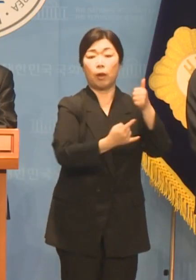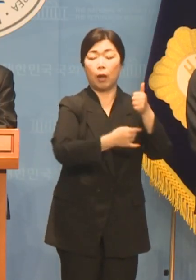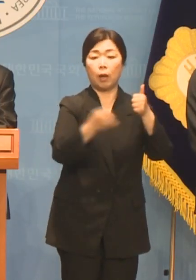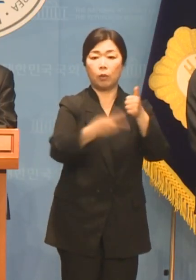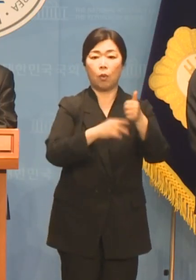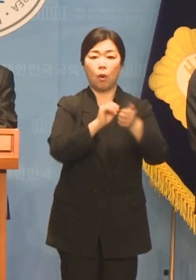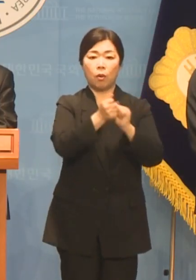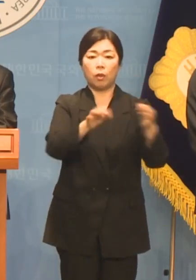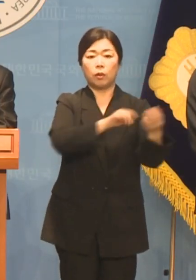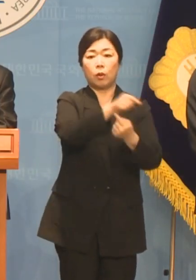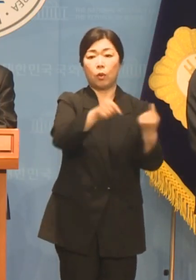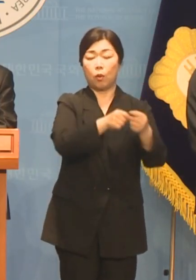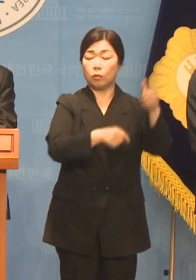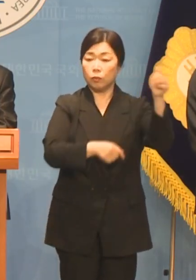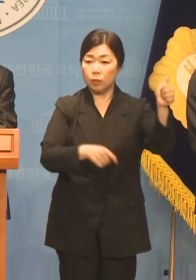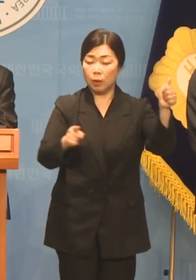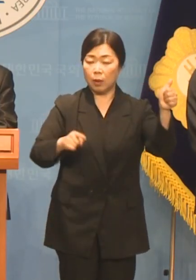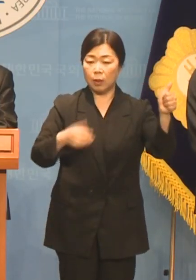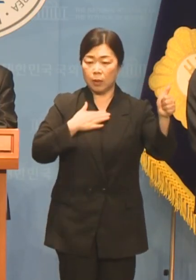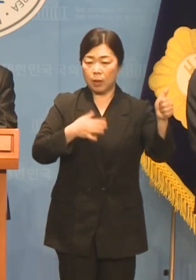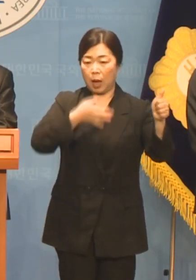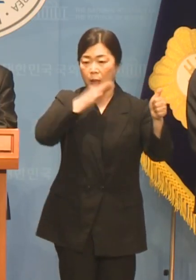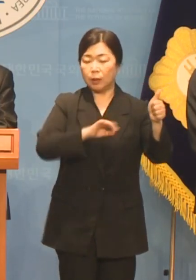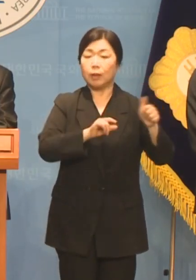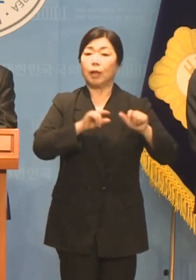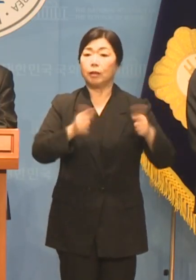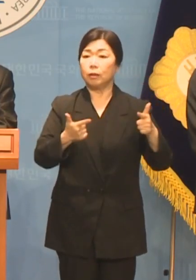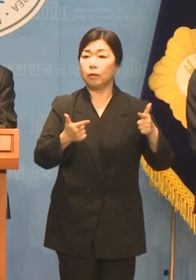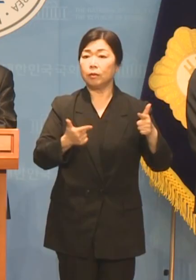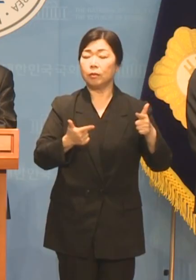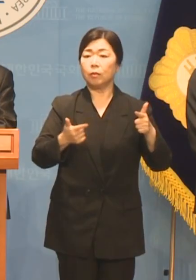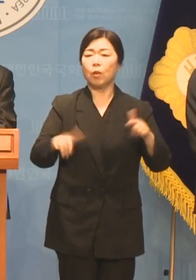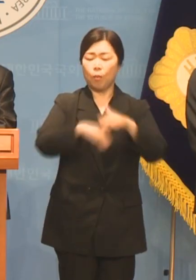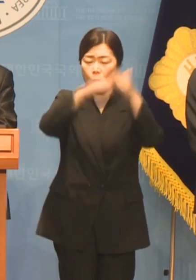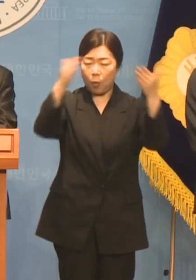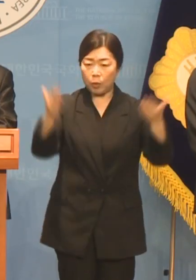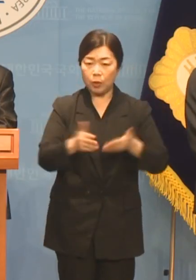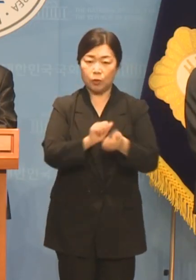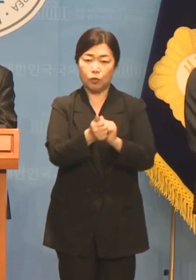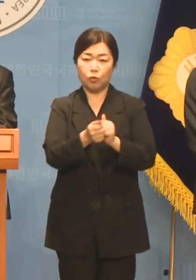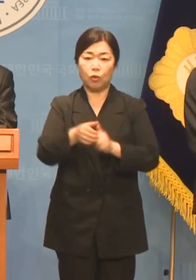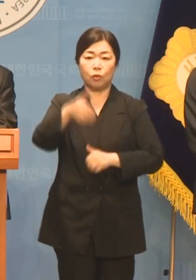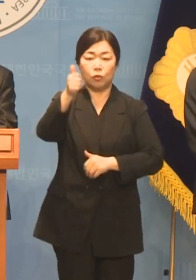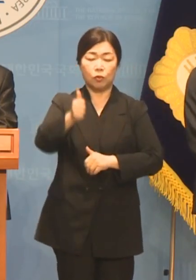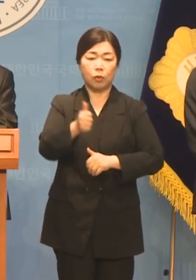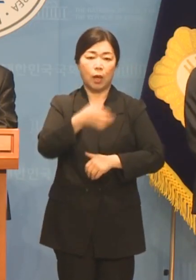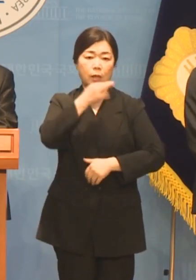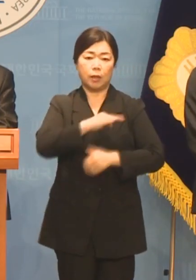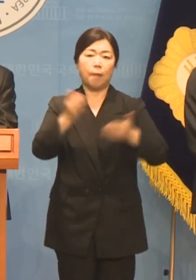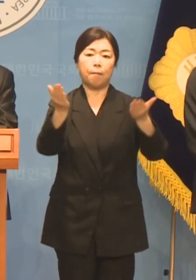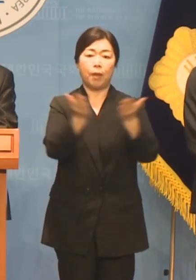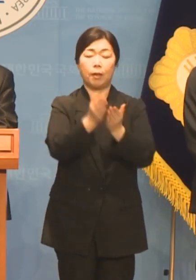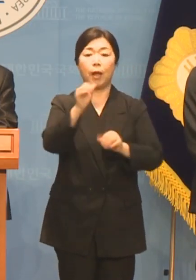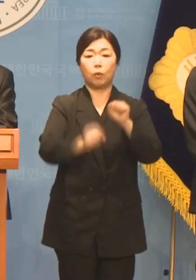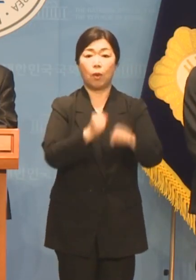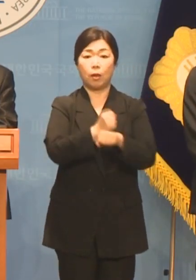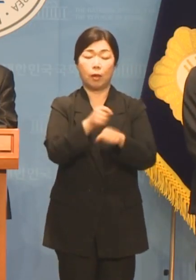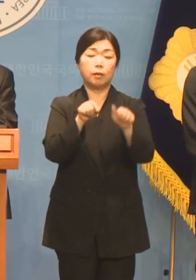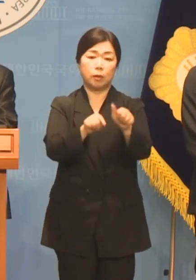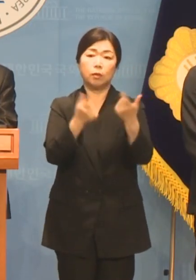및 자신만의 이익이 아닌 모든 주주 이익에 부합하도록 행동하라는